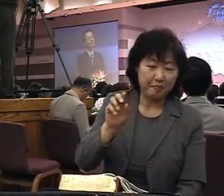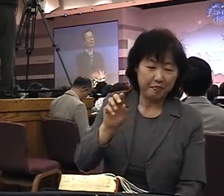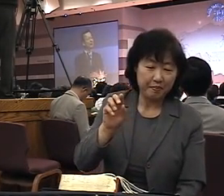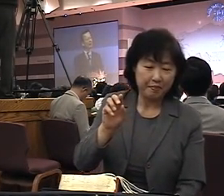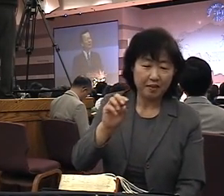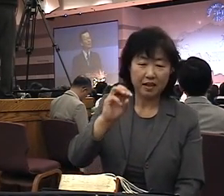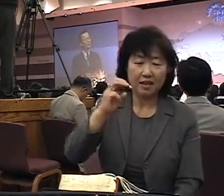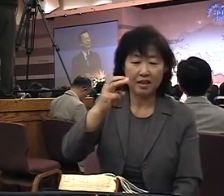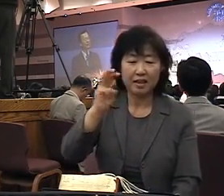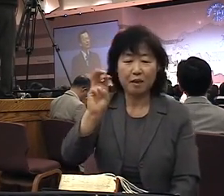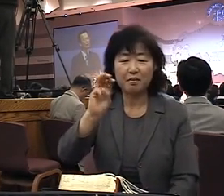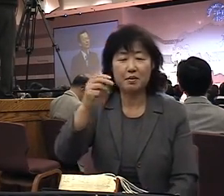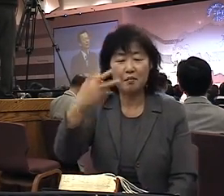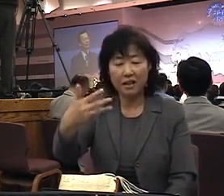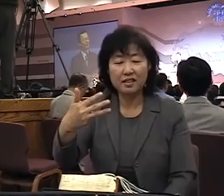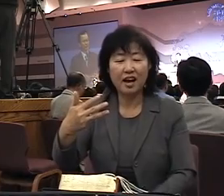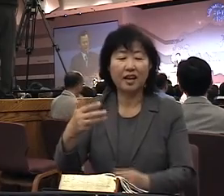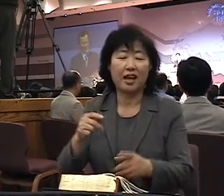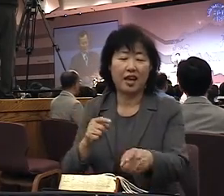창세기 38장 말씀입니다.